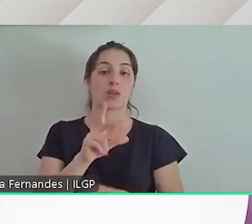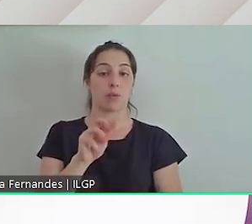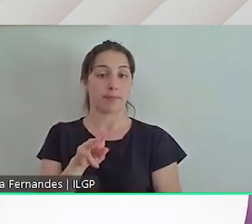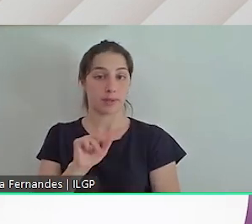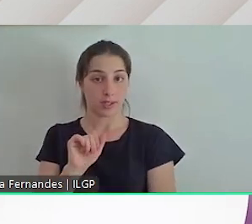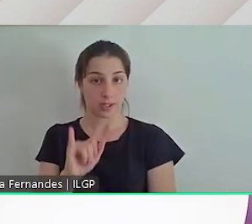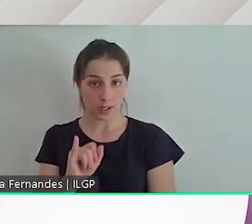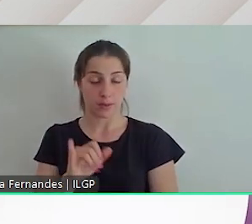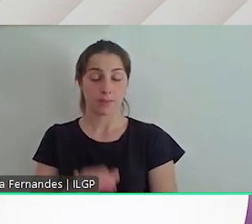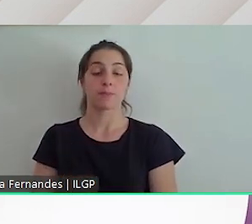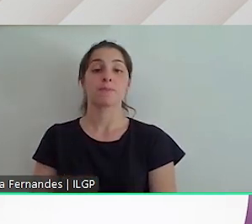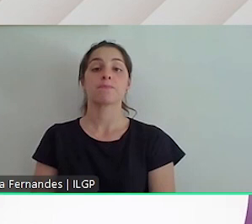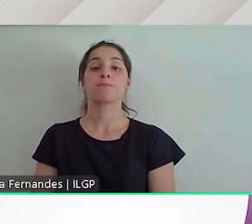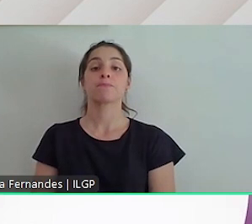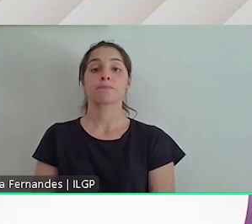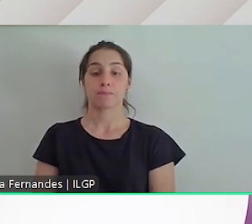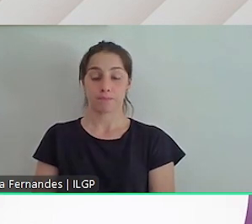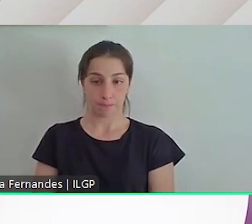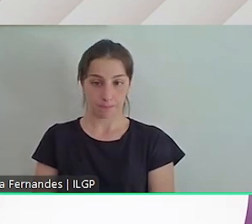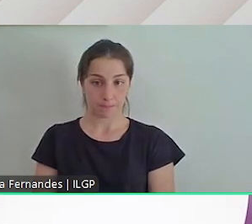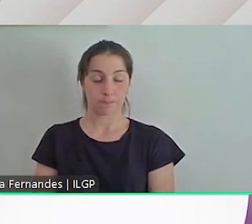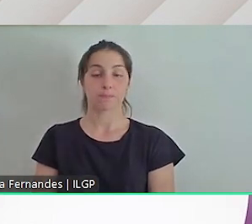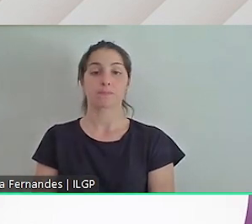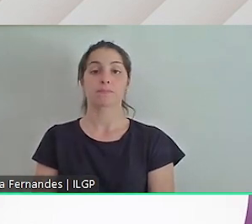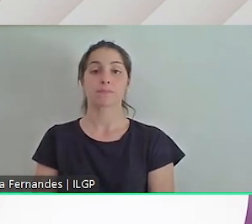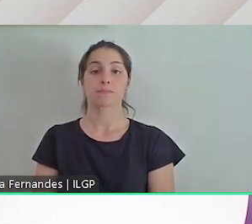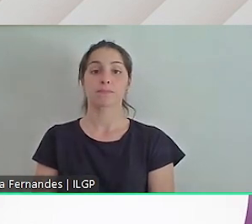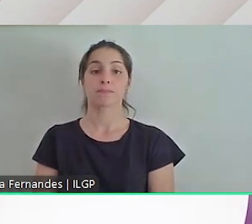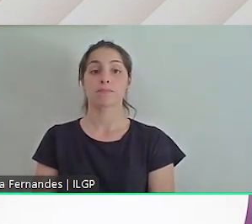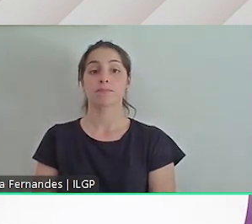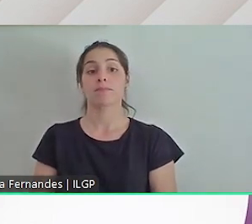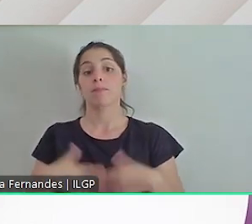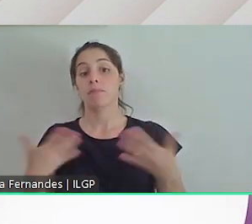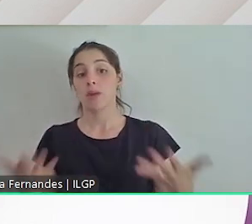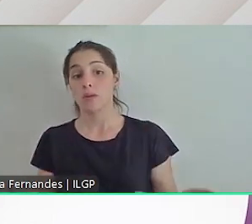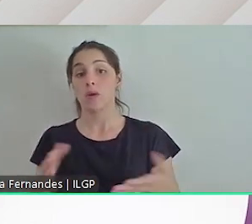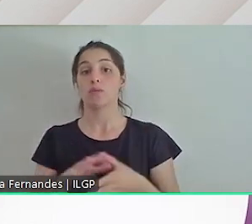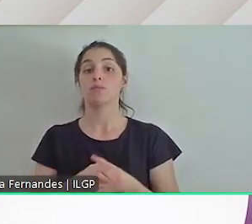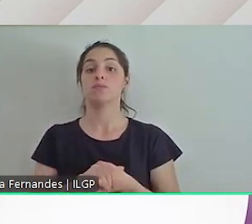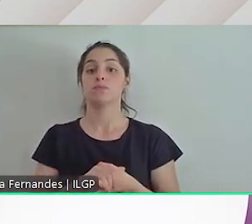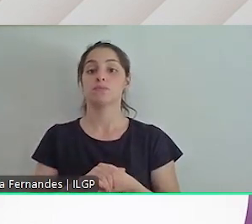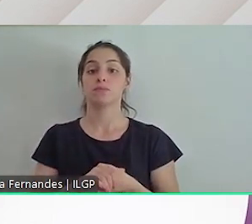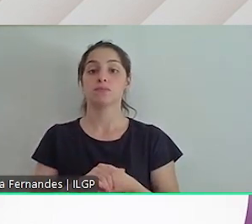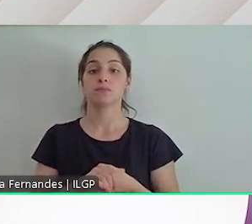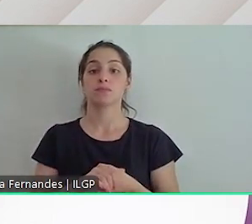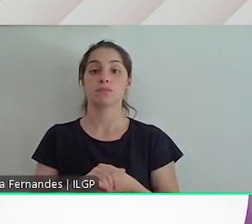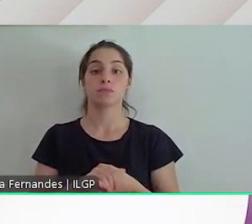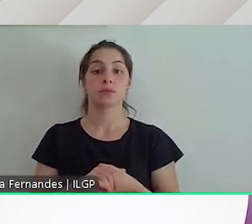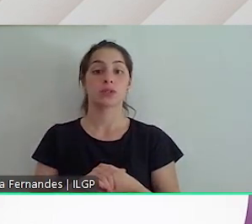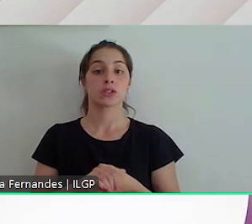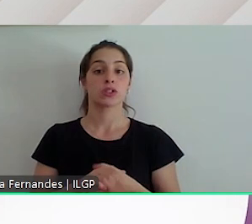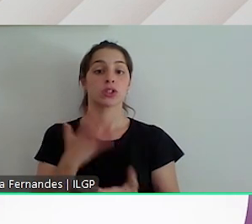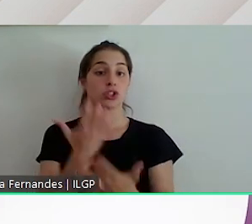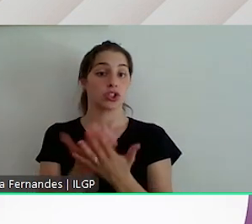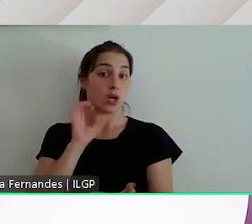da rede para se inscrever na rede do INA Alumni. E, portanto, temos o nosso último destaque tem que ver com